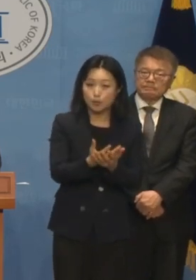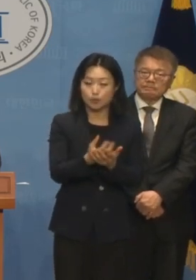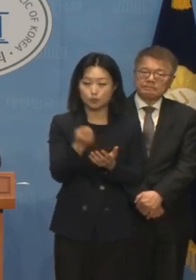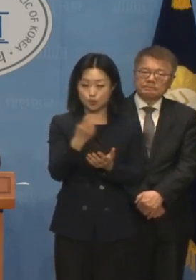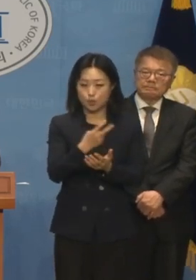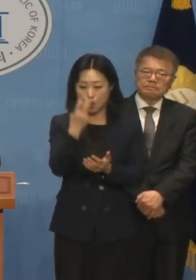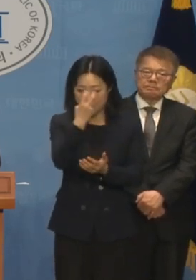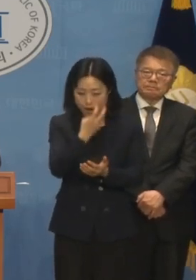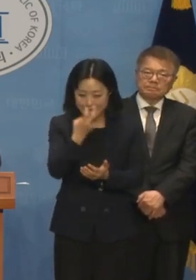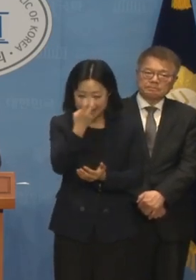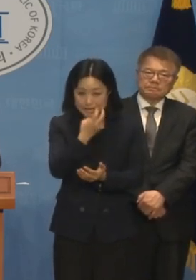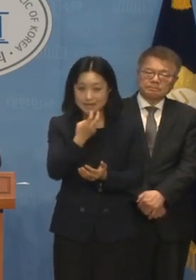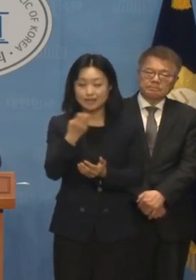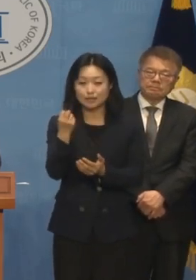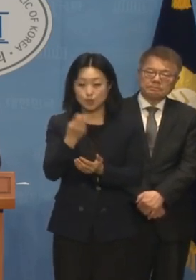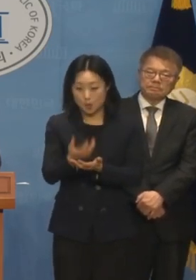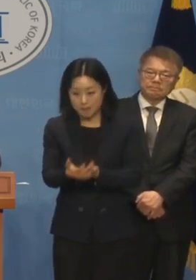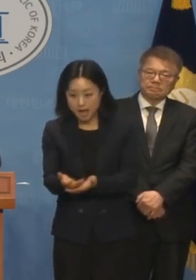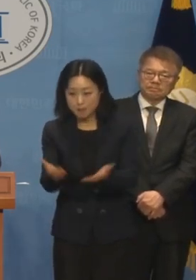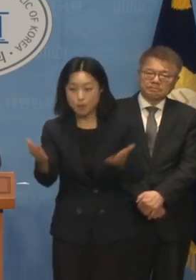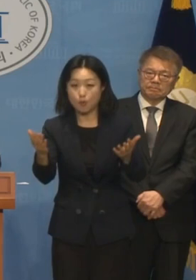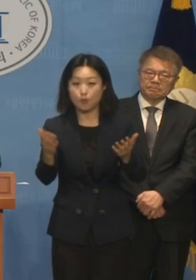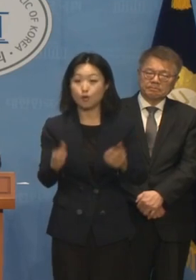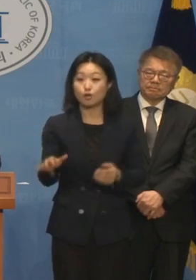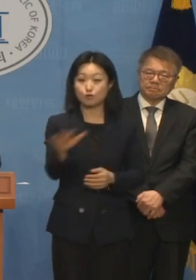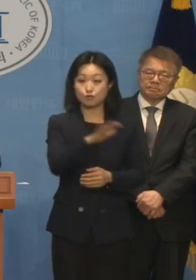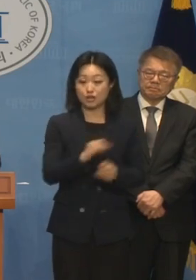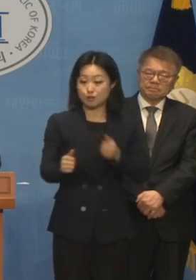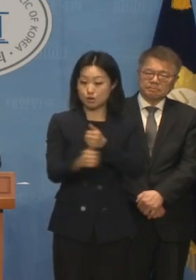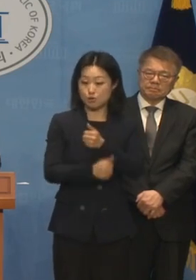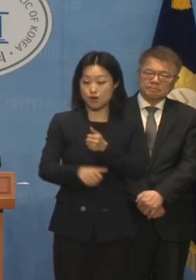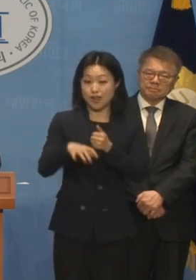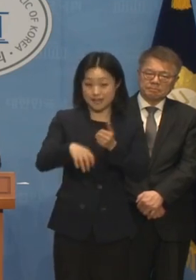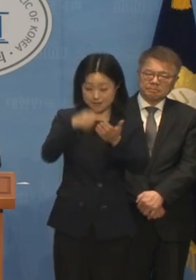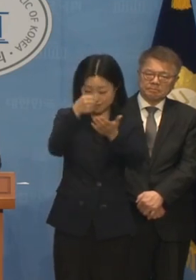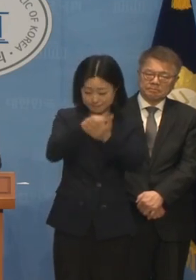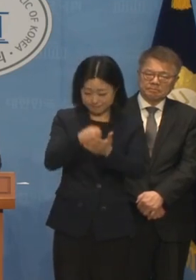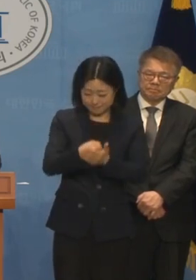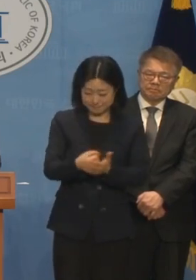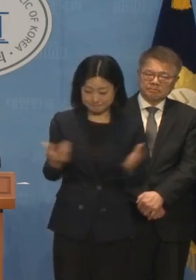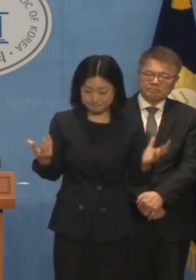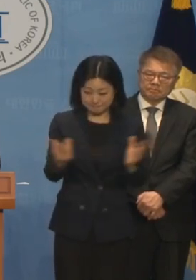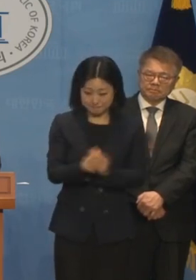배포는 공론화위원회의 논의와 결정에 따라 이루어졌습니다.